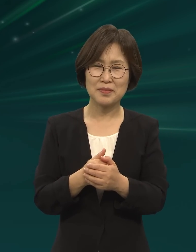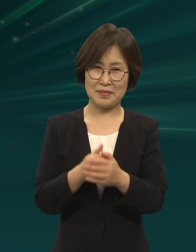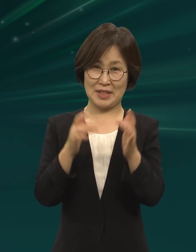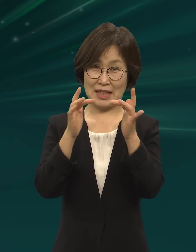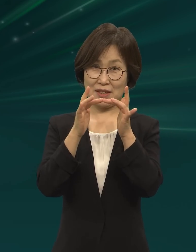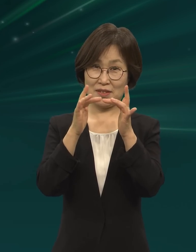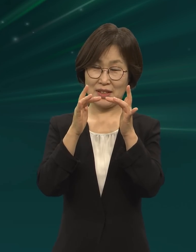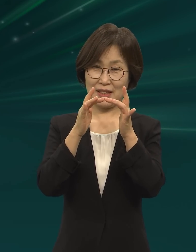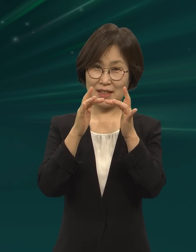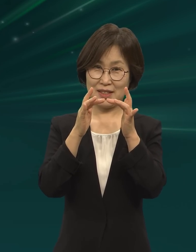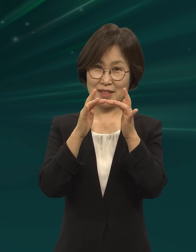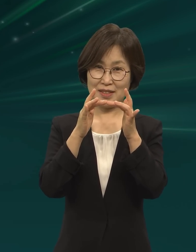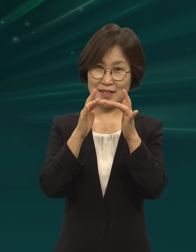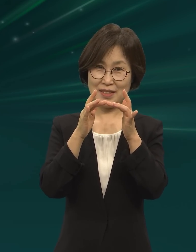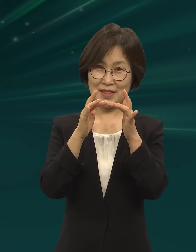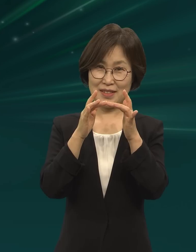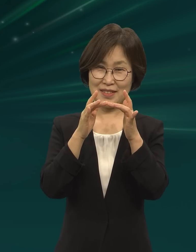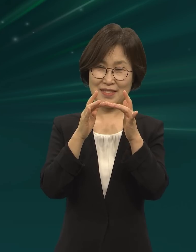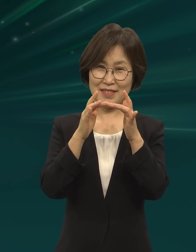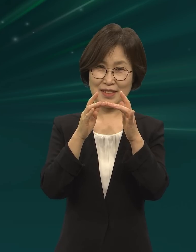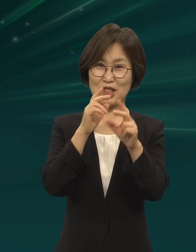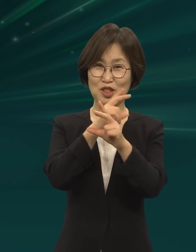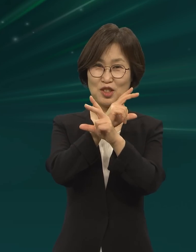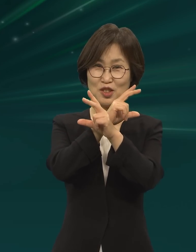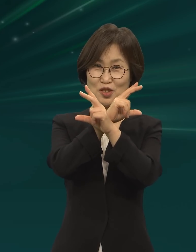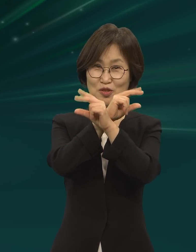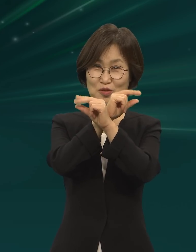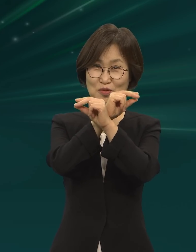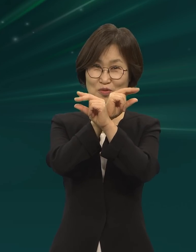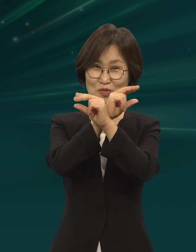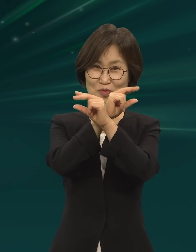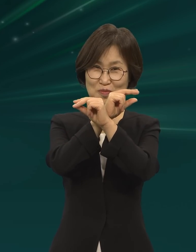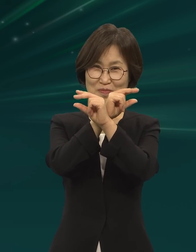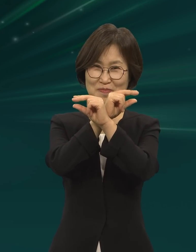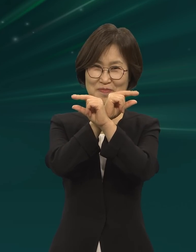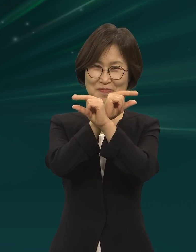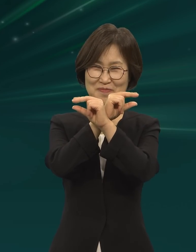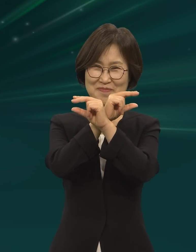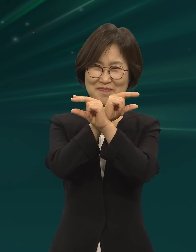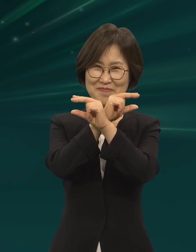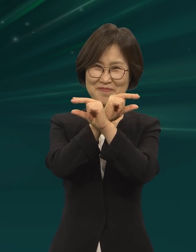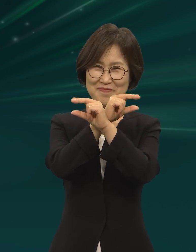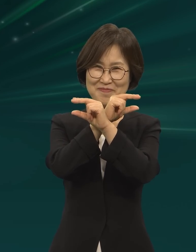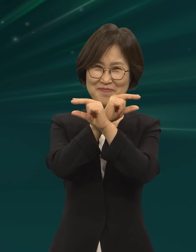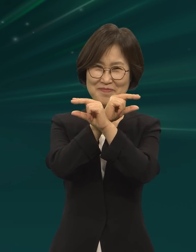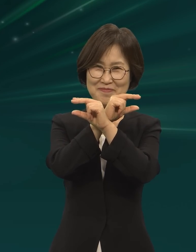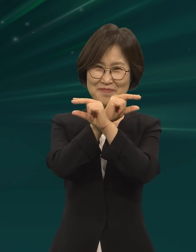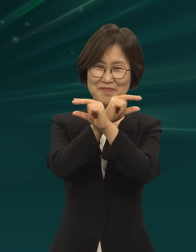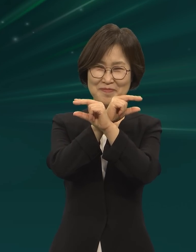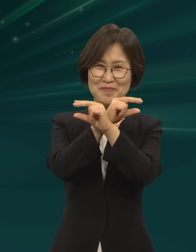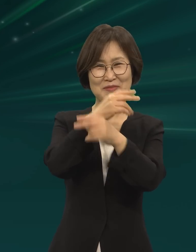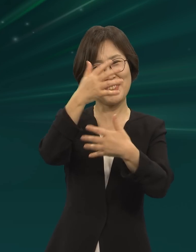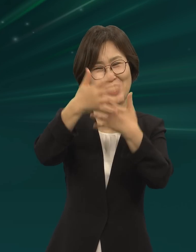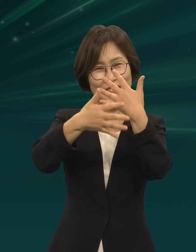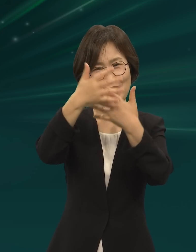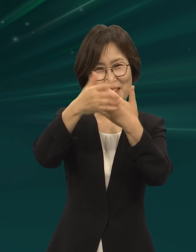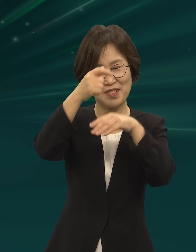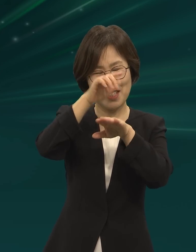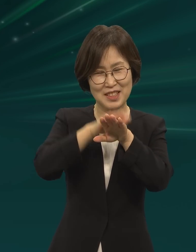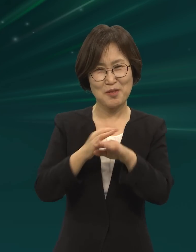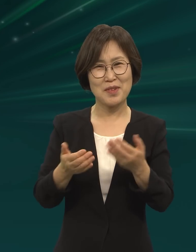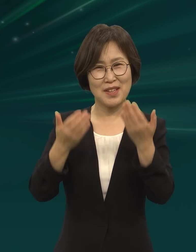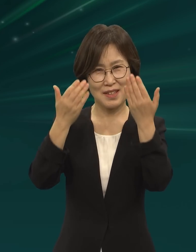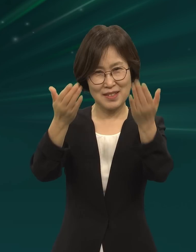인터넷으로 그때 그 뭐라고 해요? 그 줌으로 이제 같이 예배